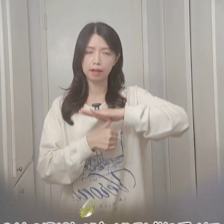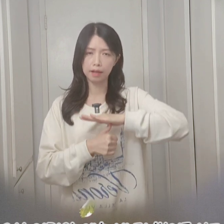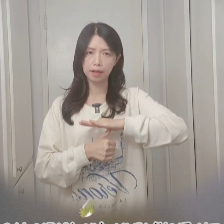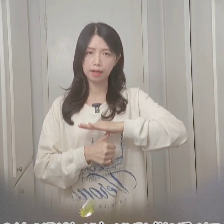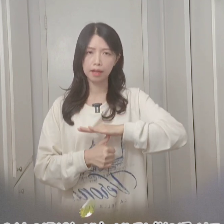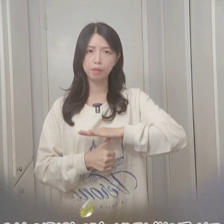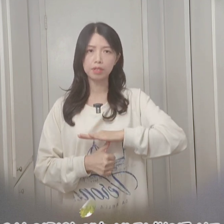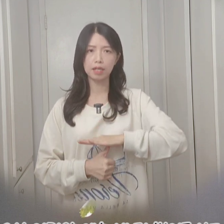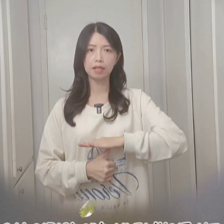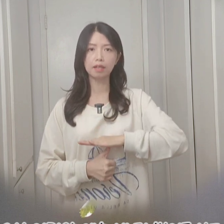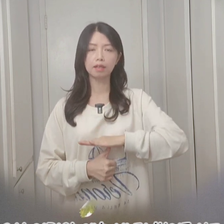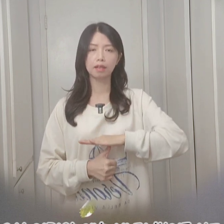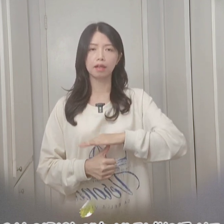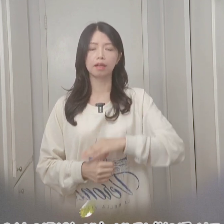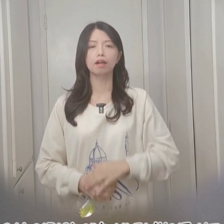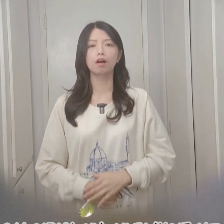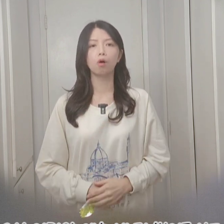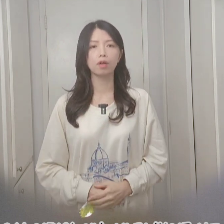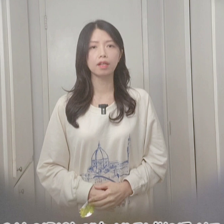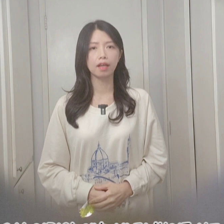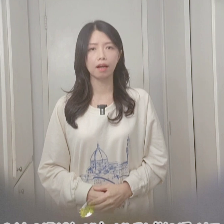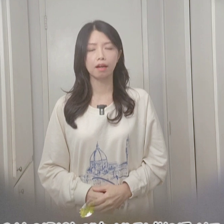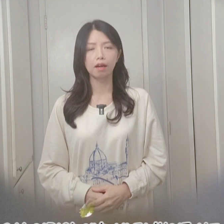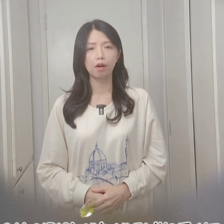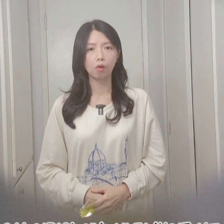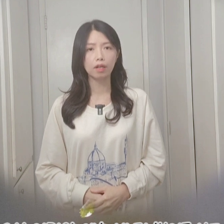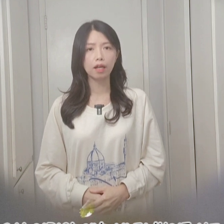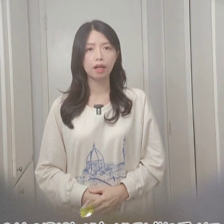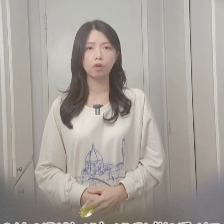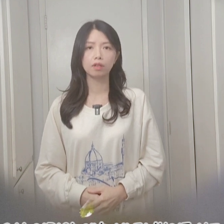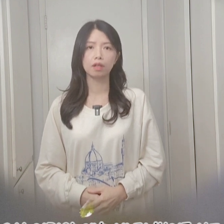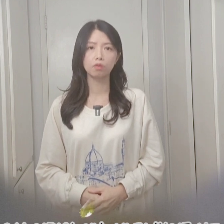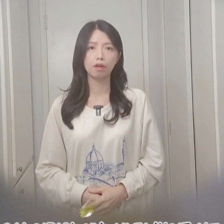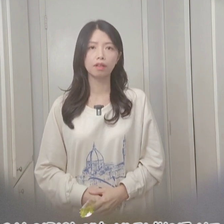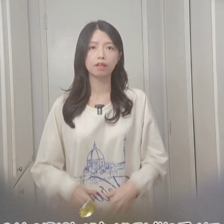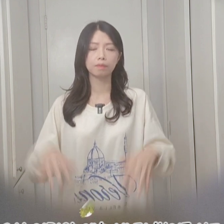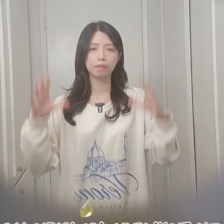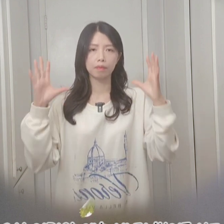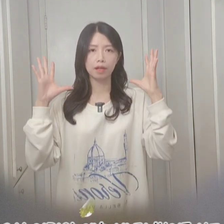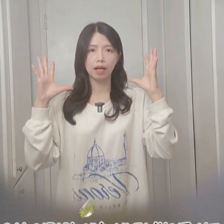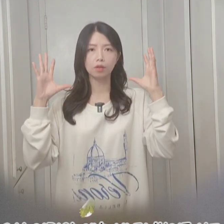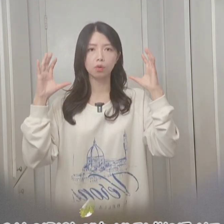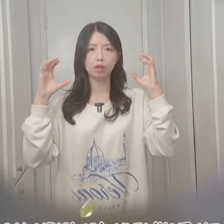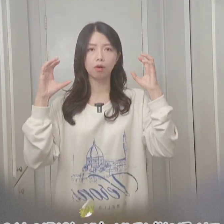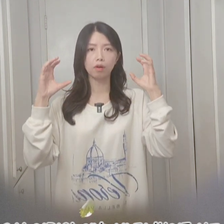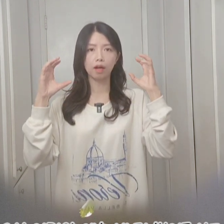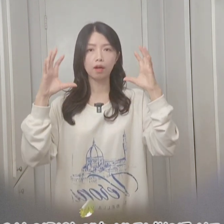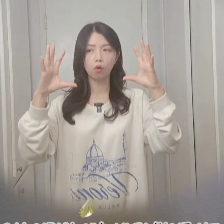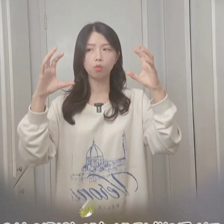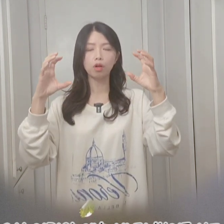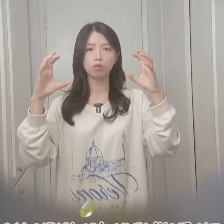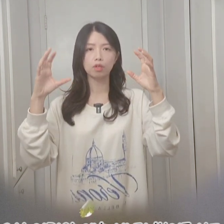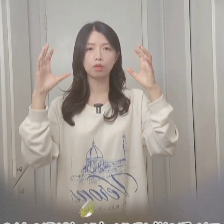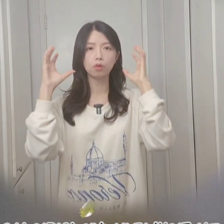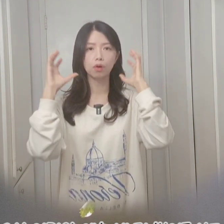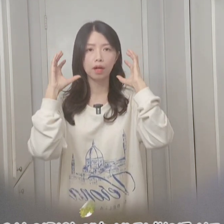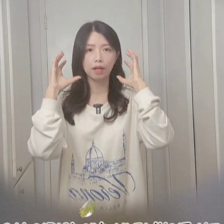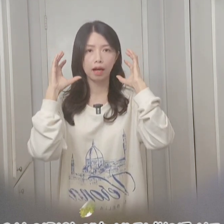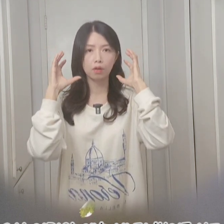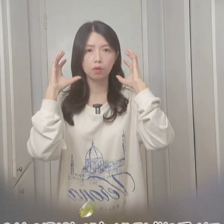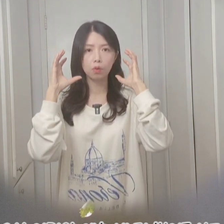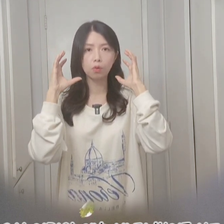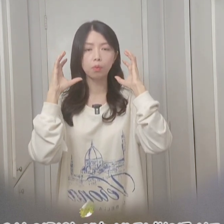됩니다. 참으신, 어린 양, 어리다 라고 한 뜻의 수어는 양손을 이렇게 오므려